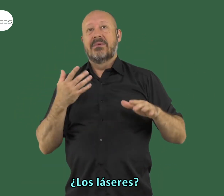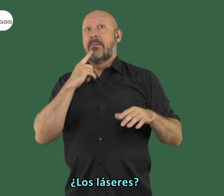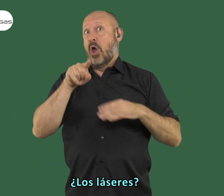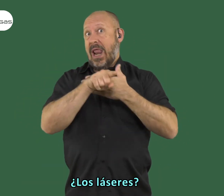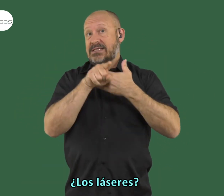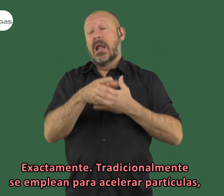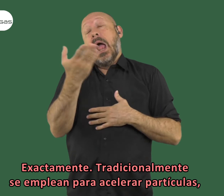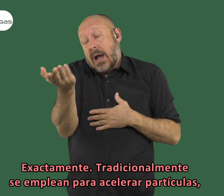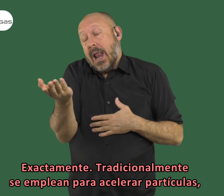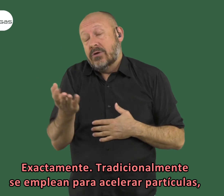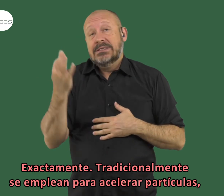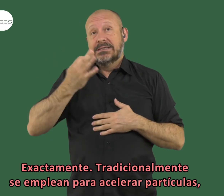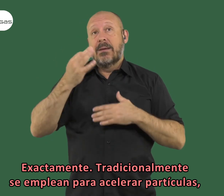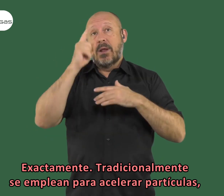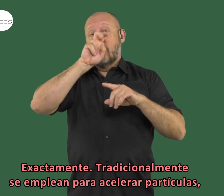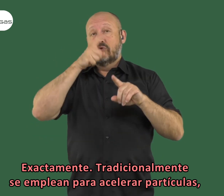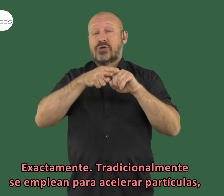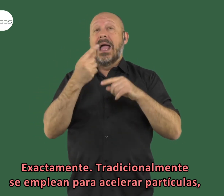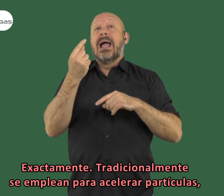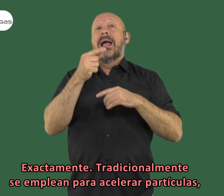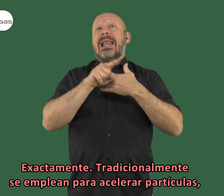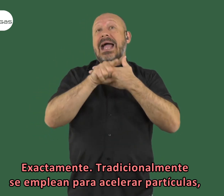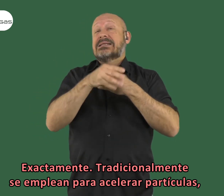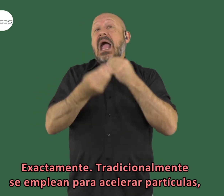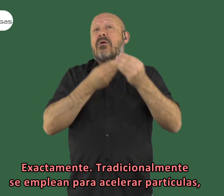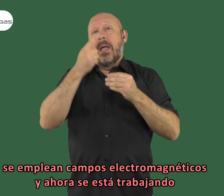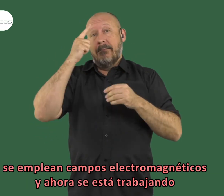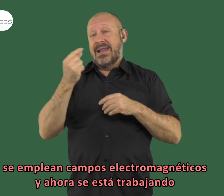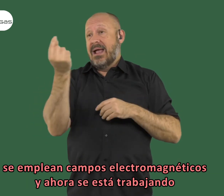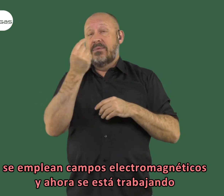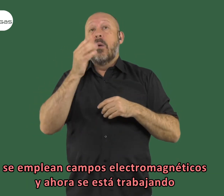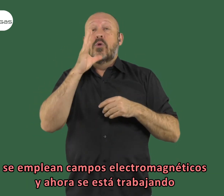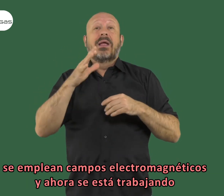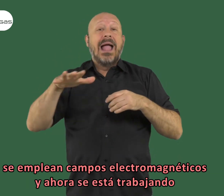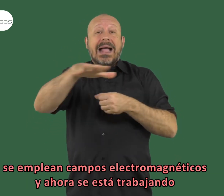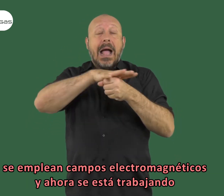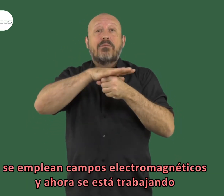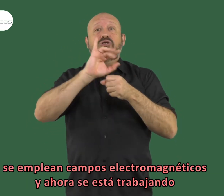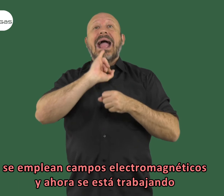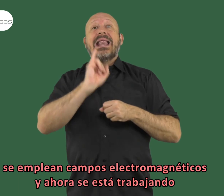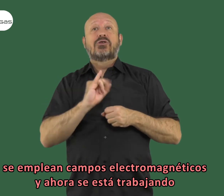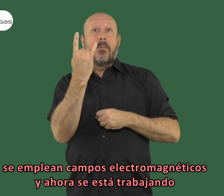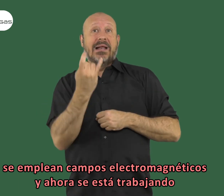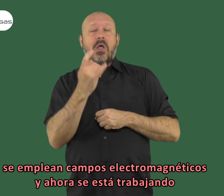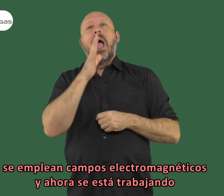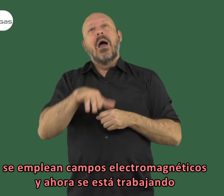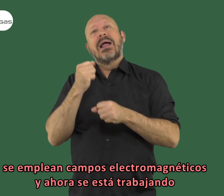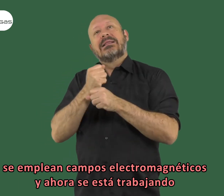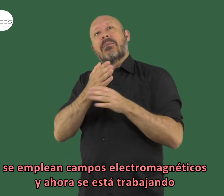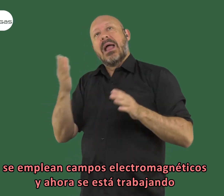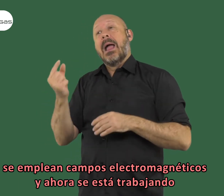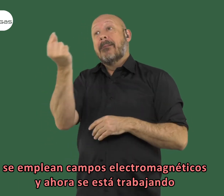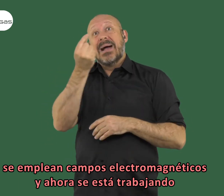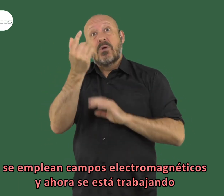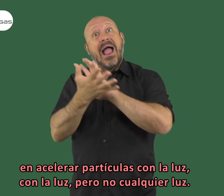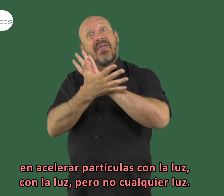partículas. Exactamente. Tradicionalmente se emplean para acelerar partículas, se emplean campos electromagnéticos y ahora